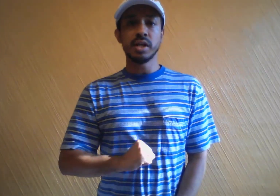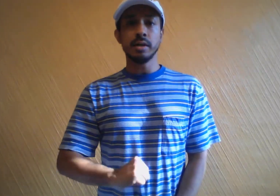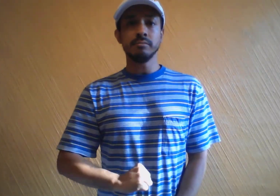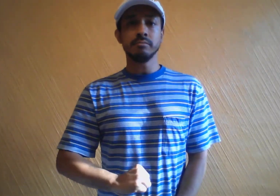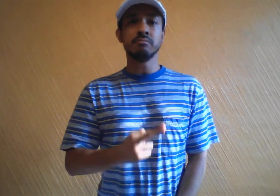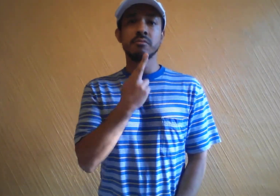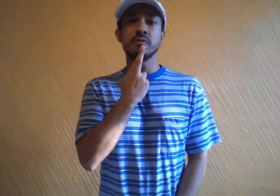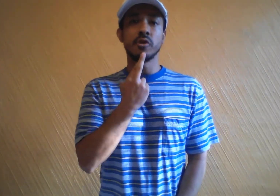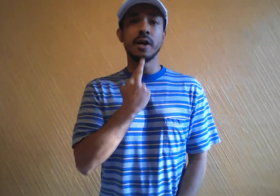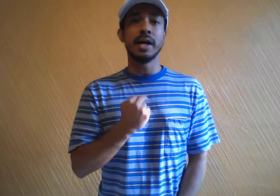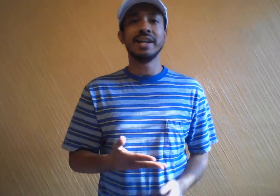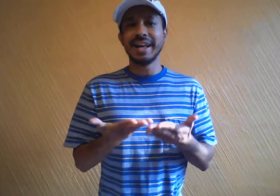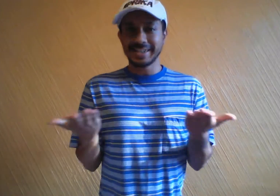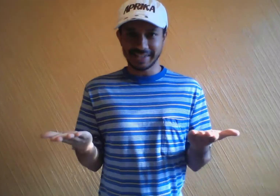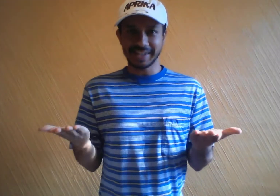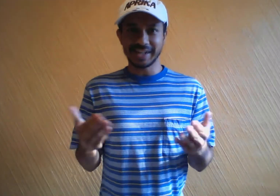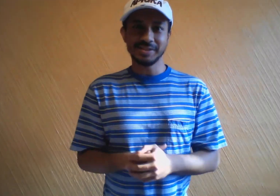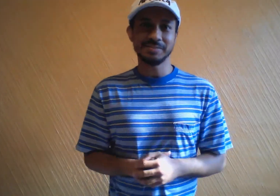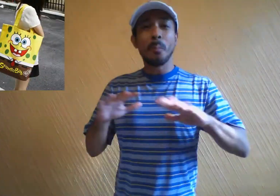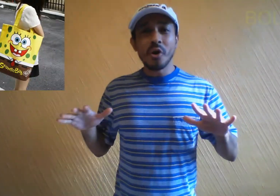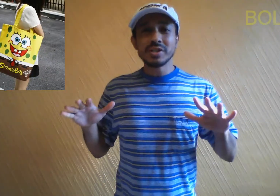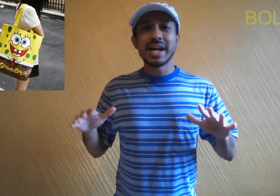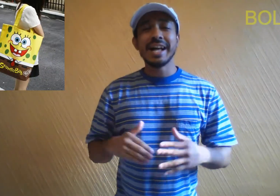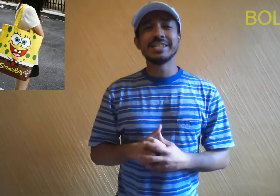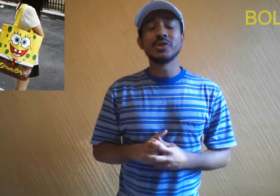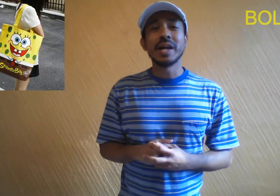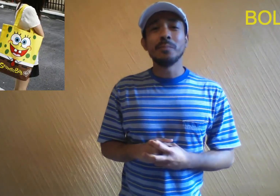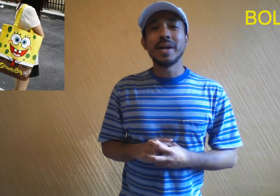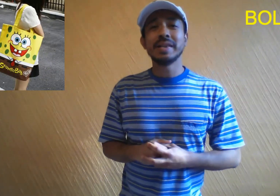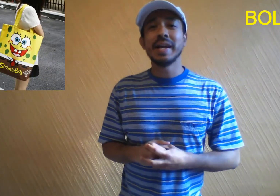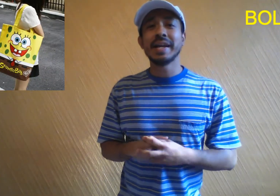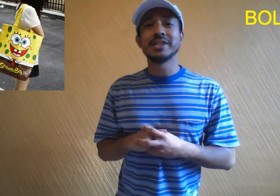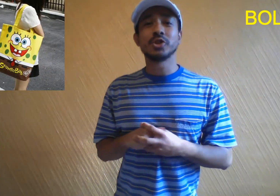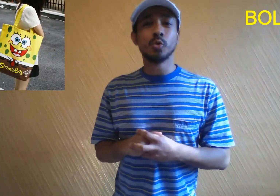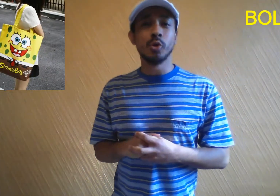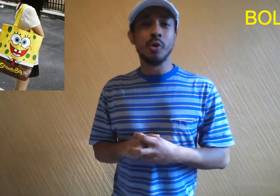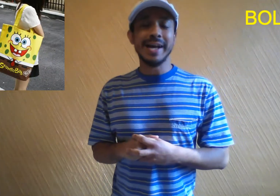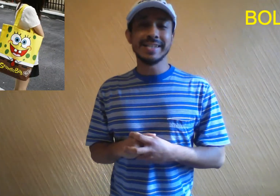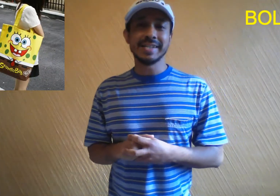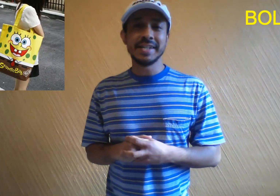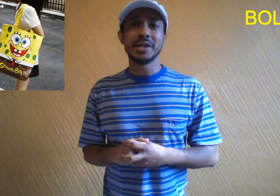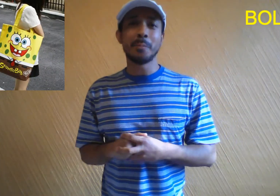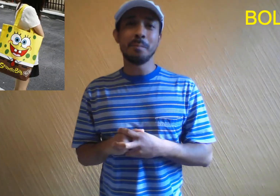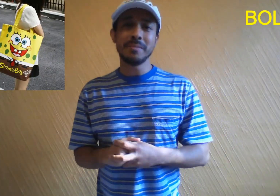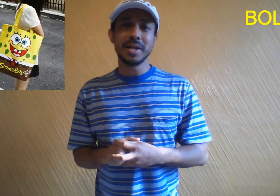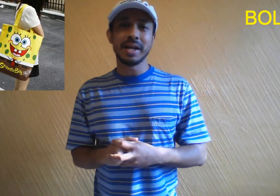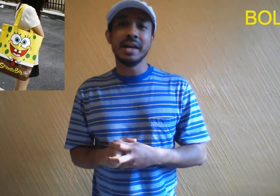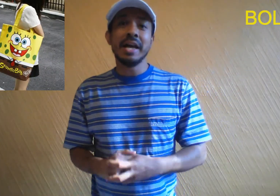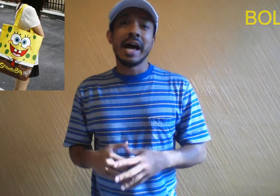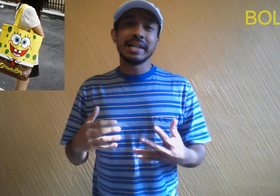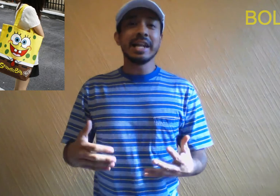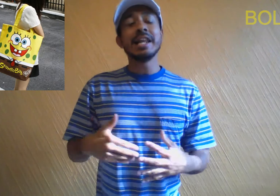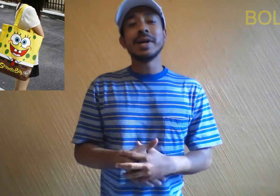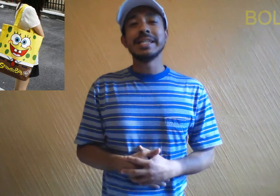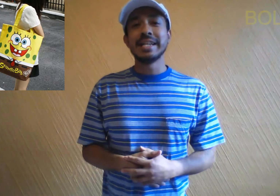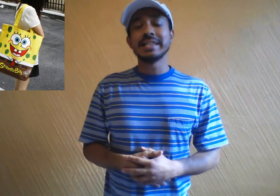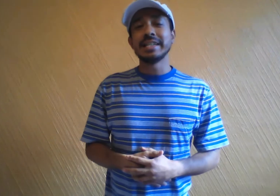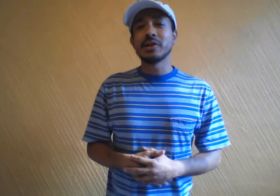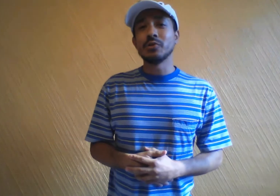blusa roja, etc. Bolsa es totalmente gestuno, es decir, mímica. Aquí en la lengua de señas se le